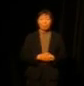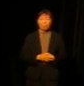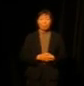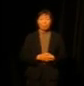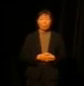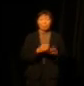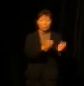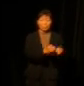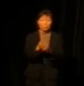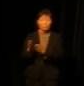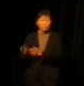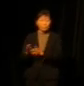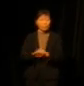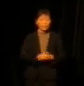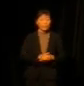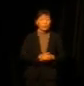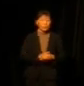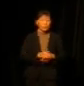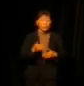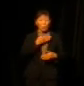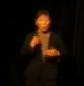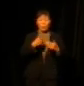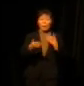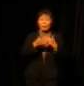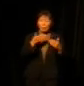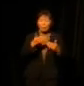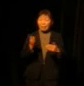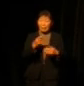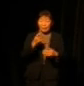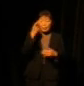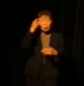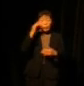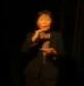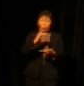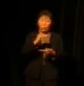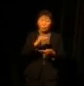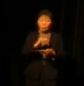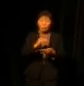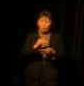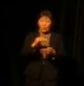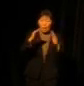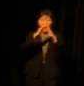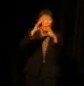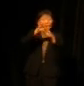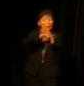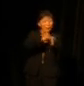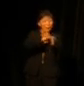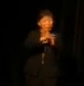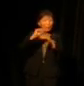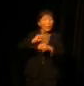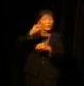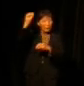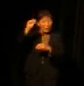あとは体験から気づいたことですけども、屋根とか壁が壊れた時に必要なブルーシート、これ